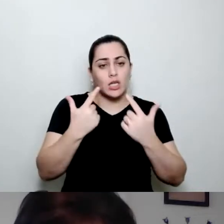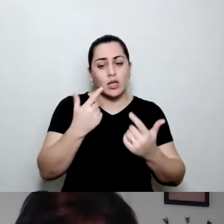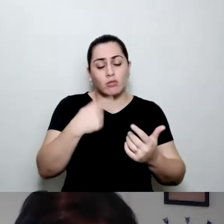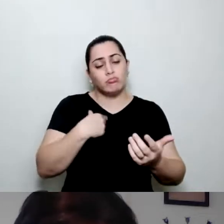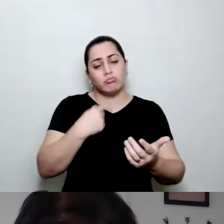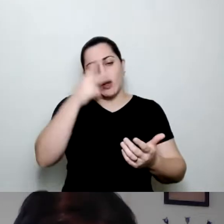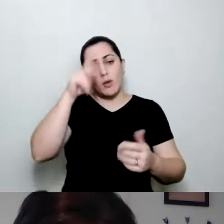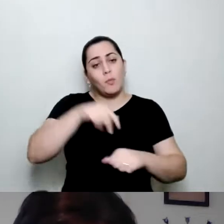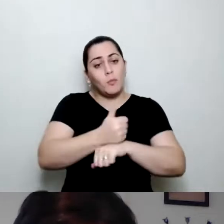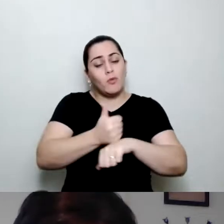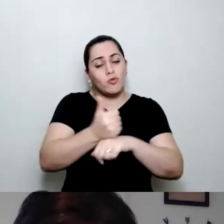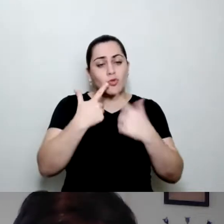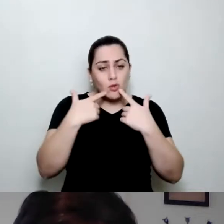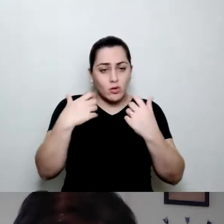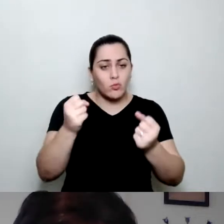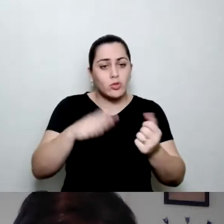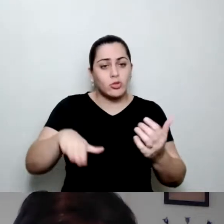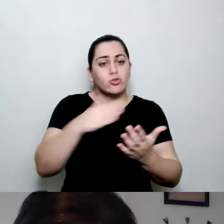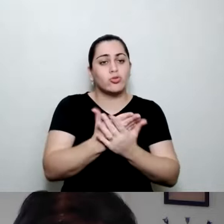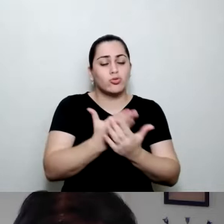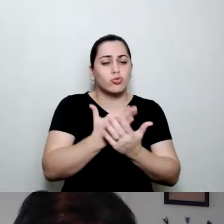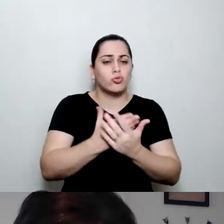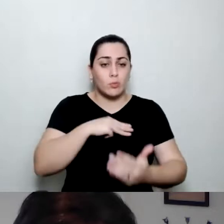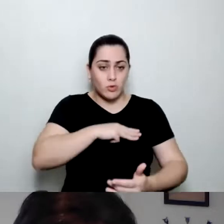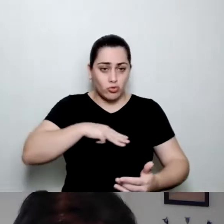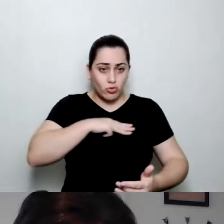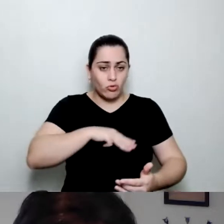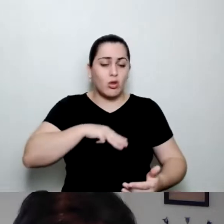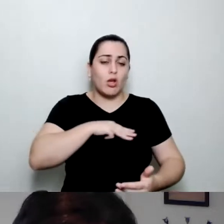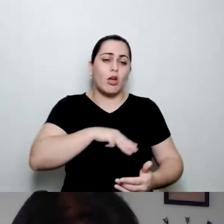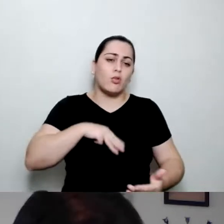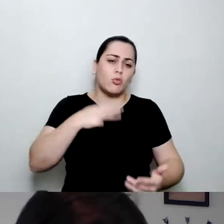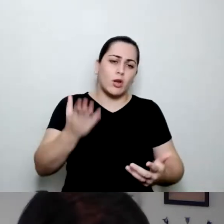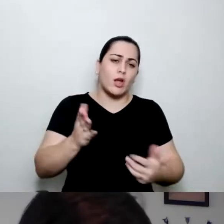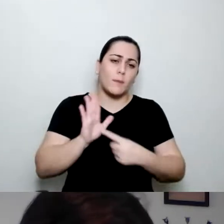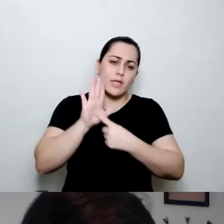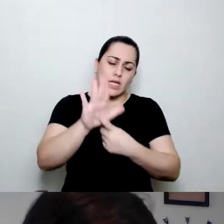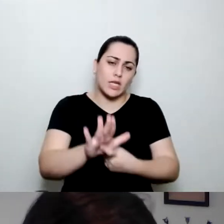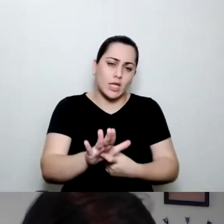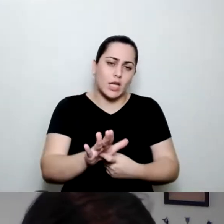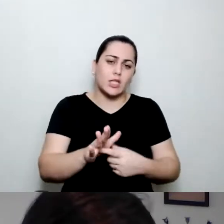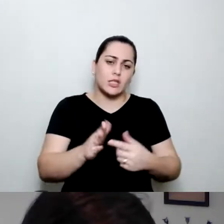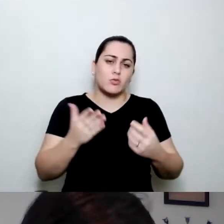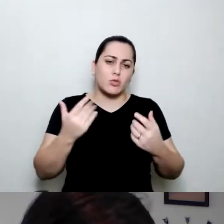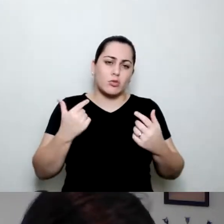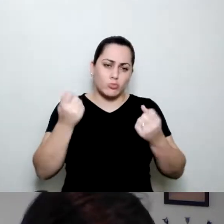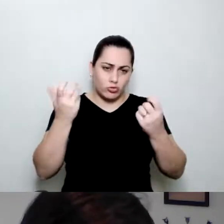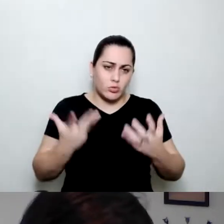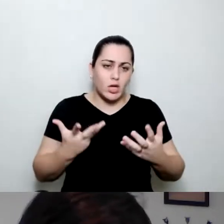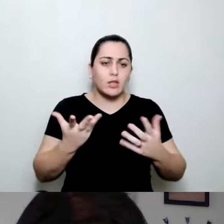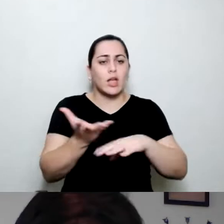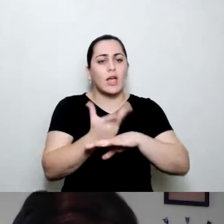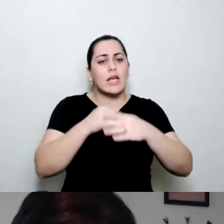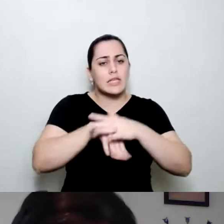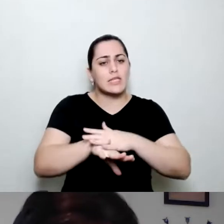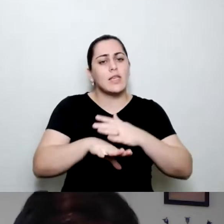com background de missionários tenham feito uma documentação no sentido que eu apresentei, né, de criar acervos